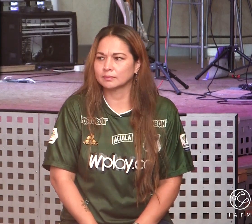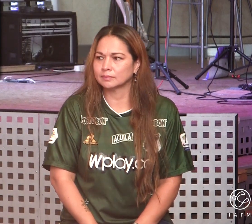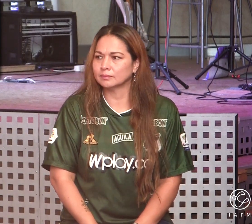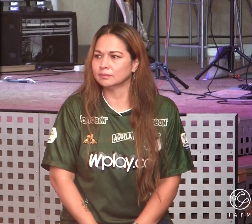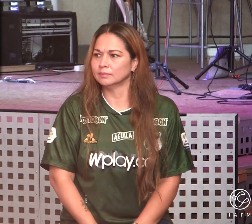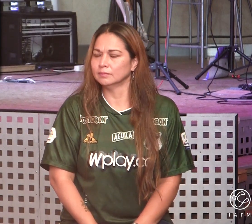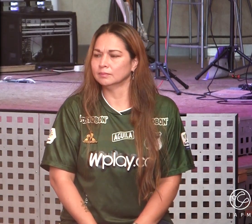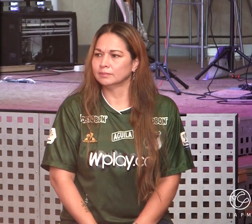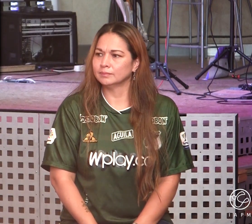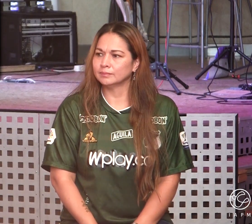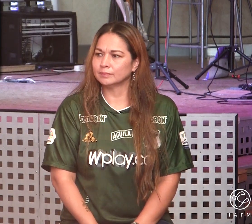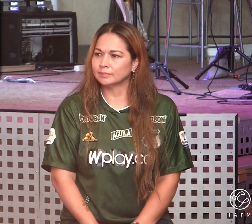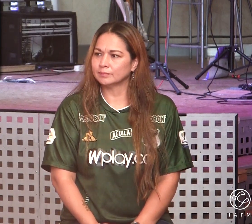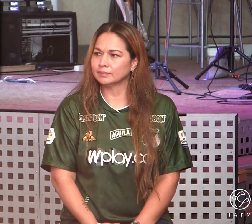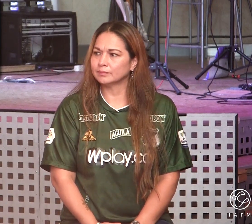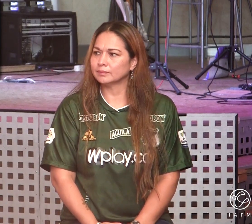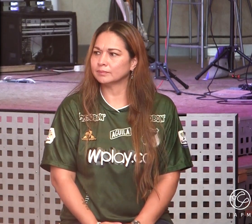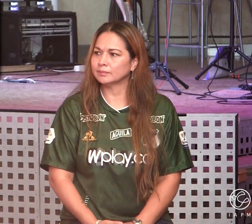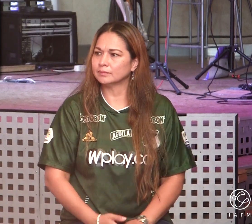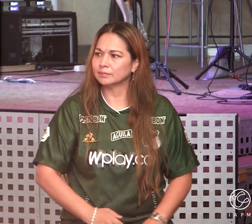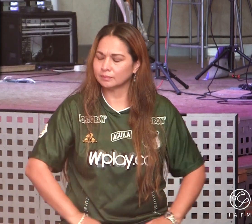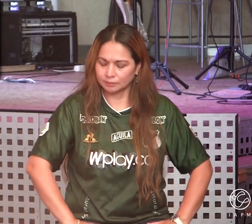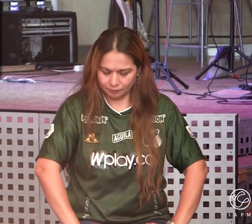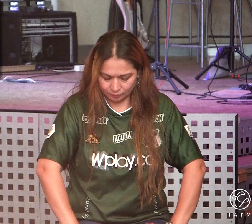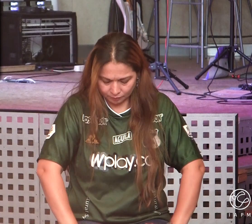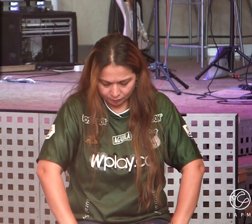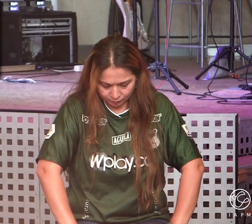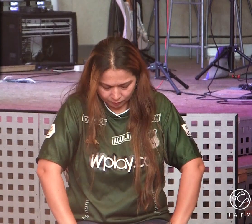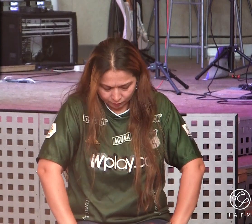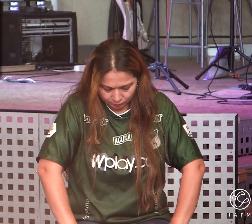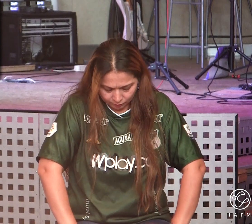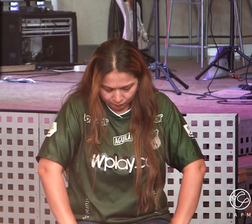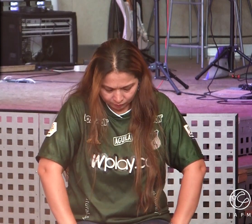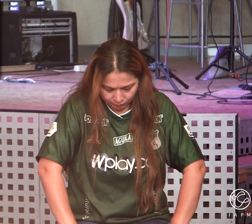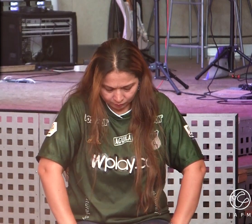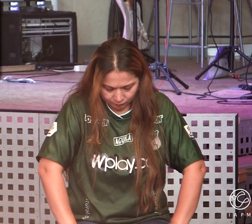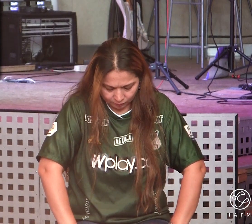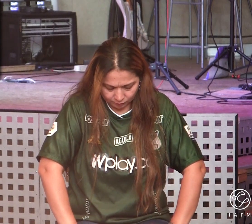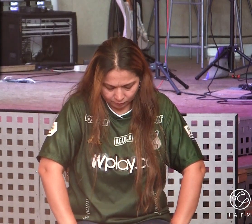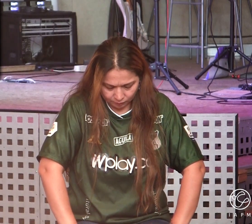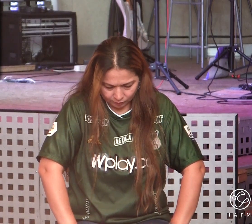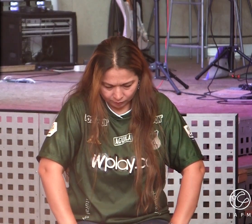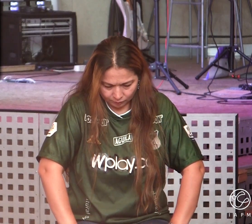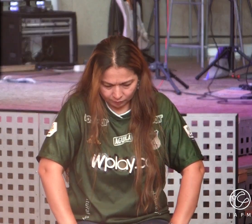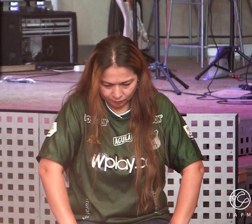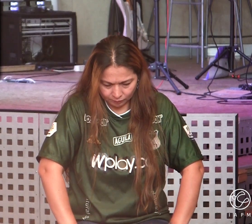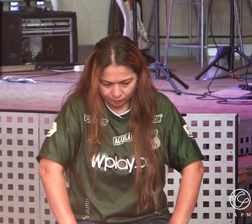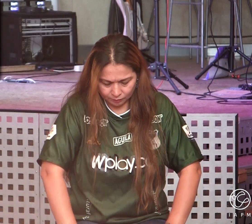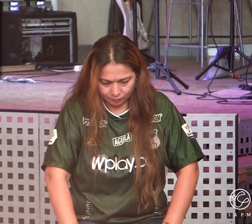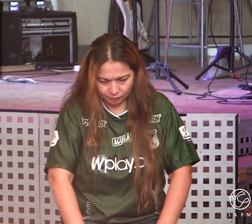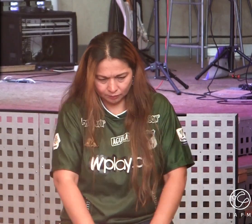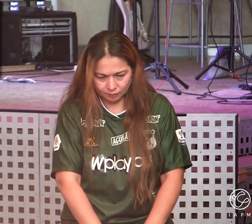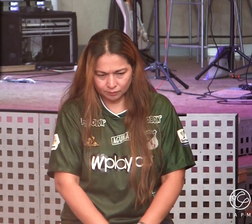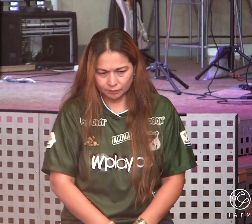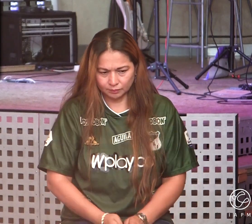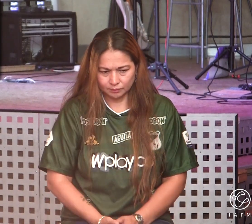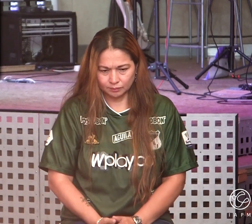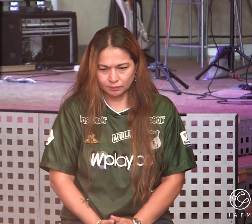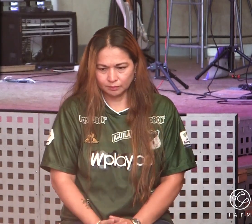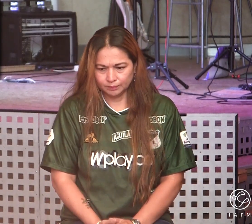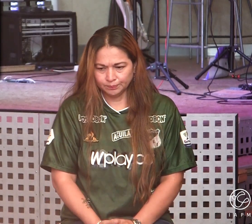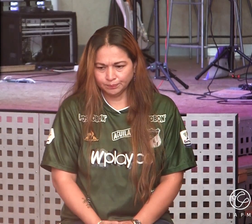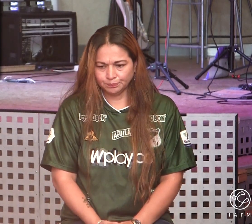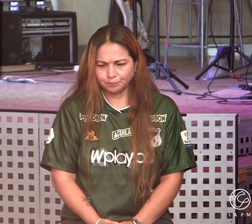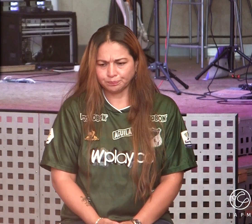tenía colgado a su frente con mucho esfuerzo. Y cuando yo la miro pensé, pobre mujer, si alguien le ayudara. Pero yo estaba de